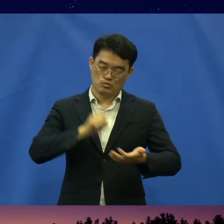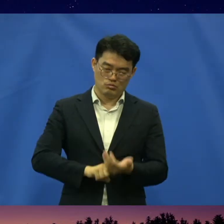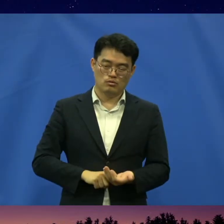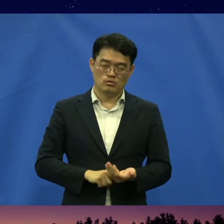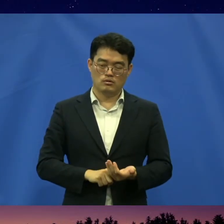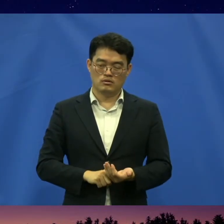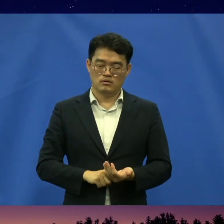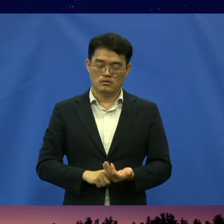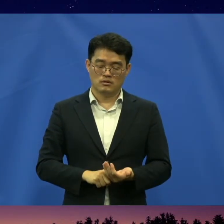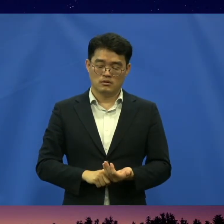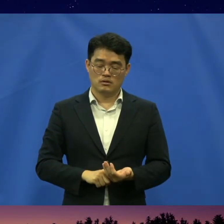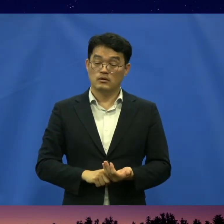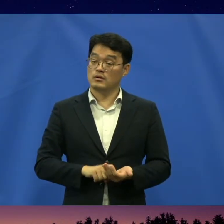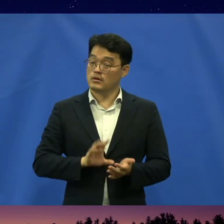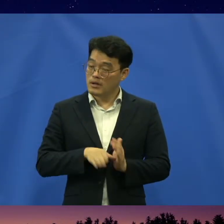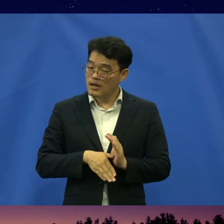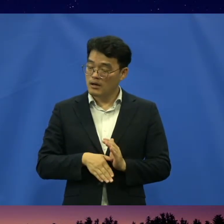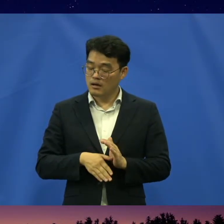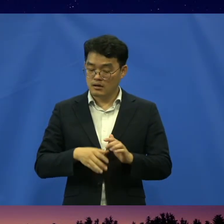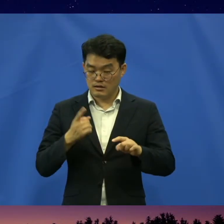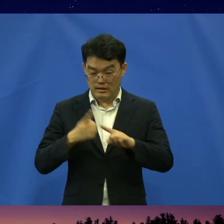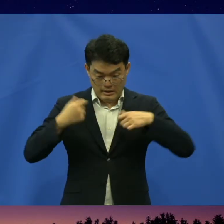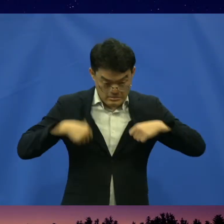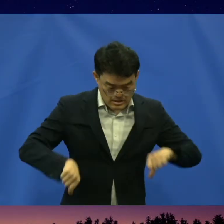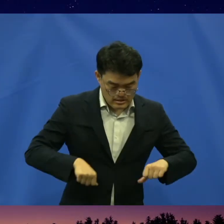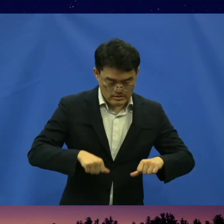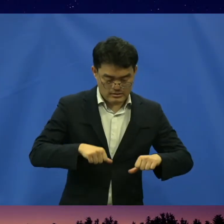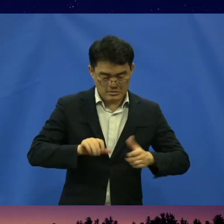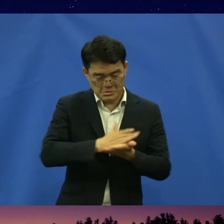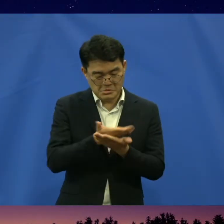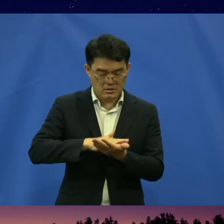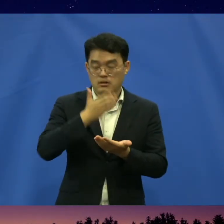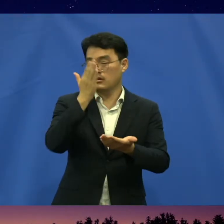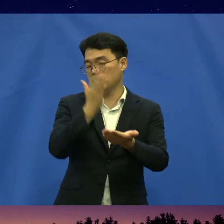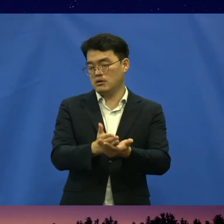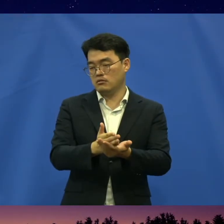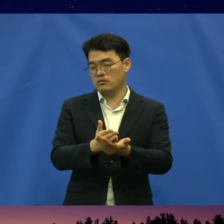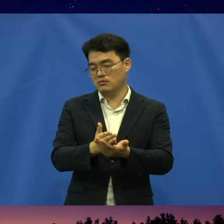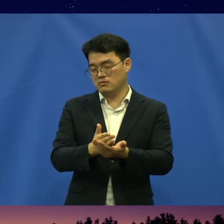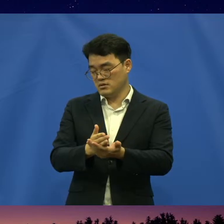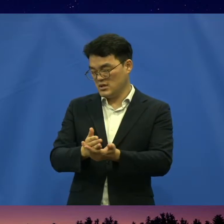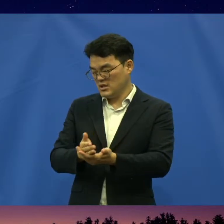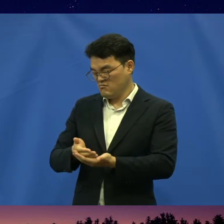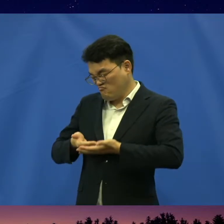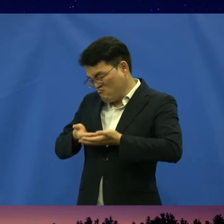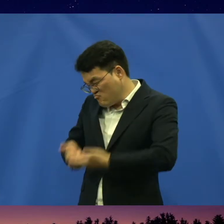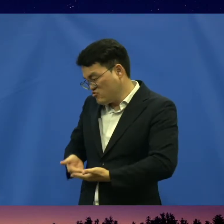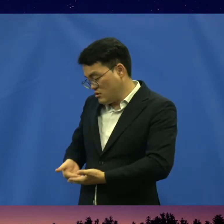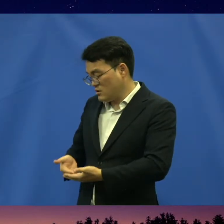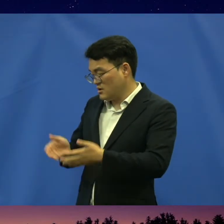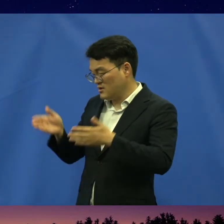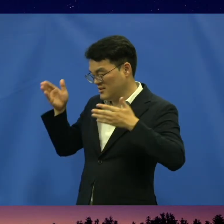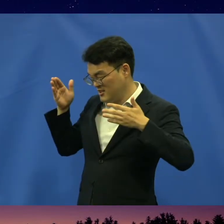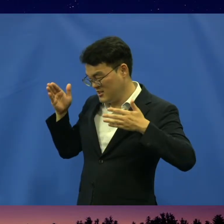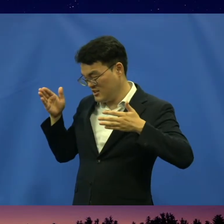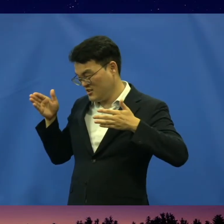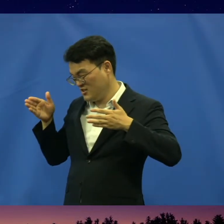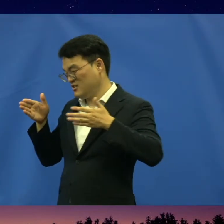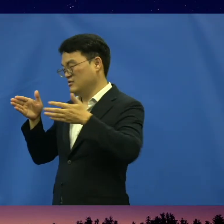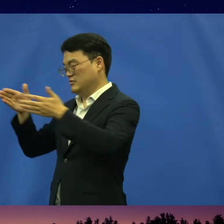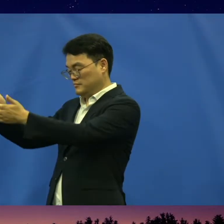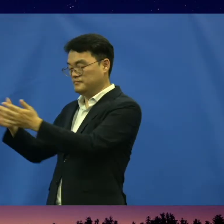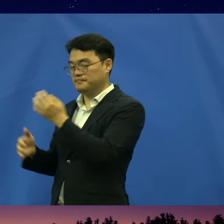끝을 내버려요. 끝까지 가지 못해요. 여러분, 문제가 있으면 그 문제를 뚫고 지나가야 돼요. 패스